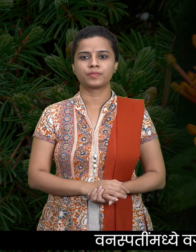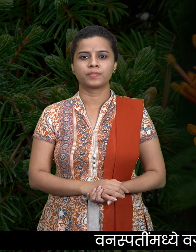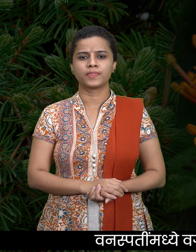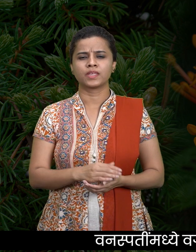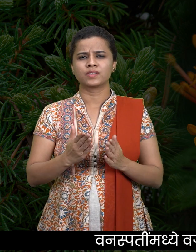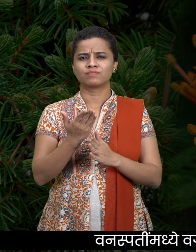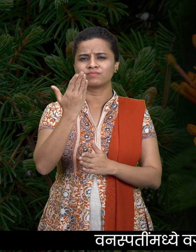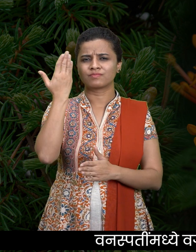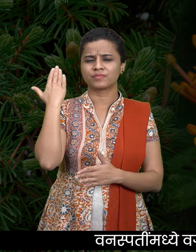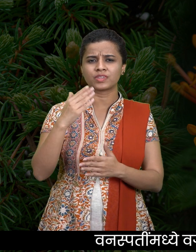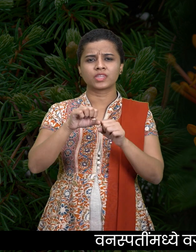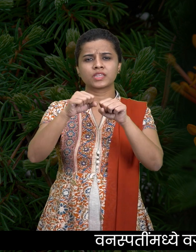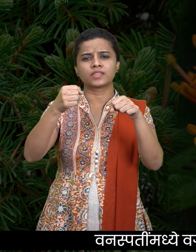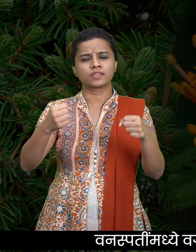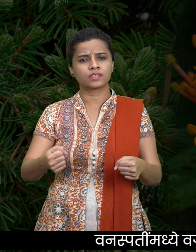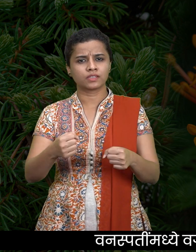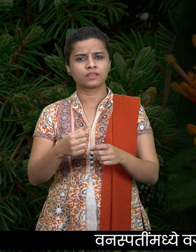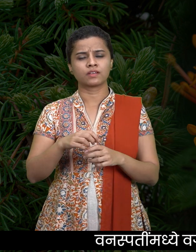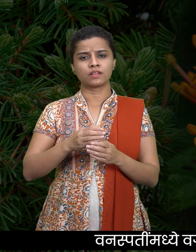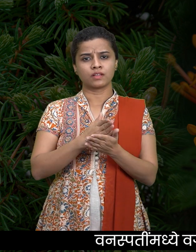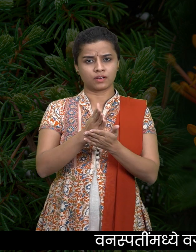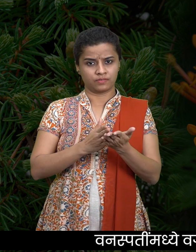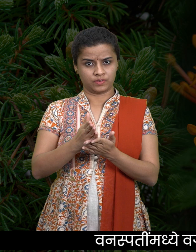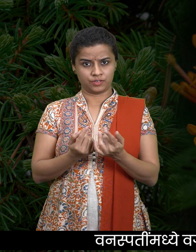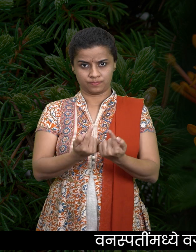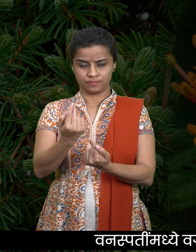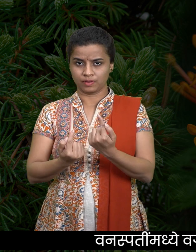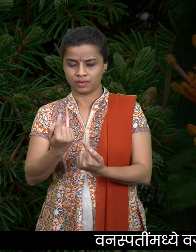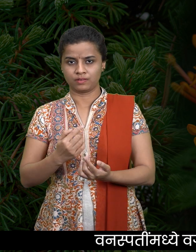वनस्पतीमध्ये वर्गीकरणाची ही सर्वात जुनी प्रणाली आहे.